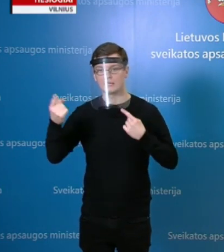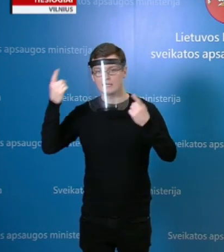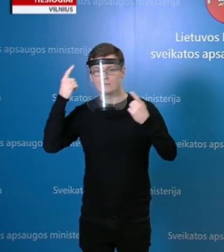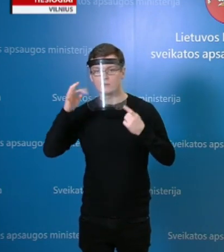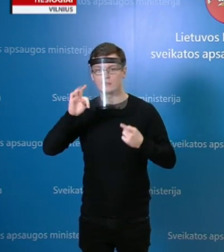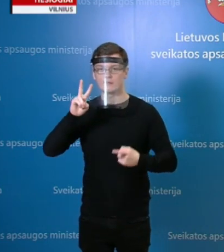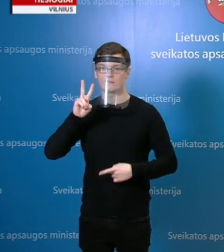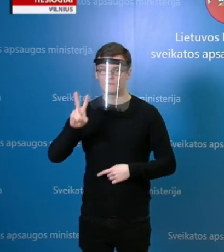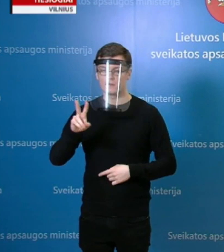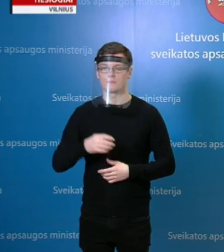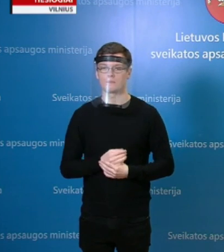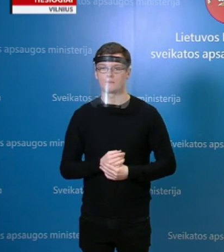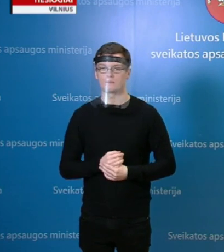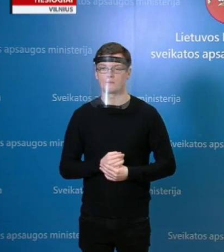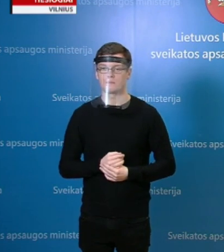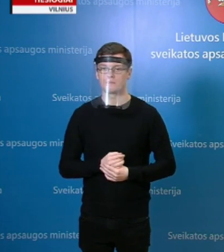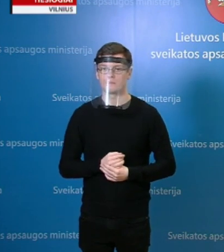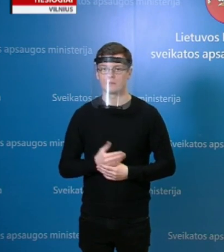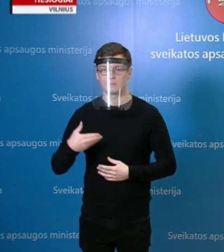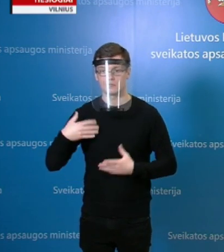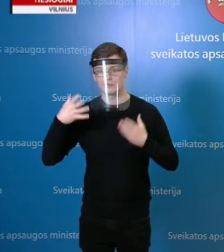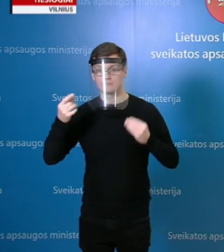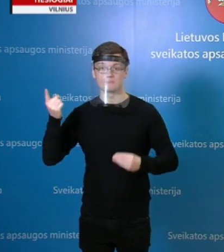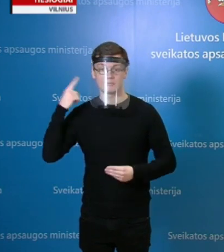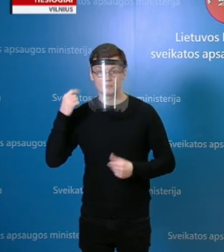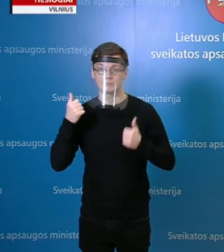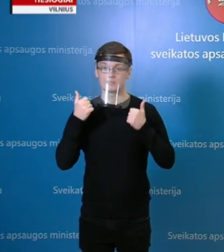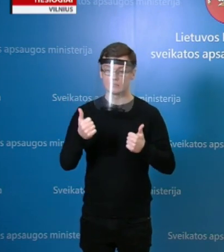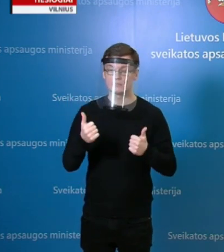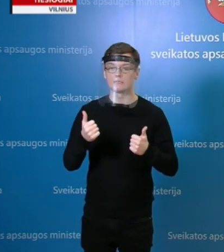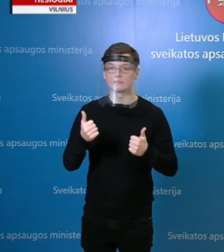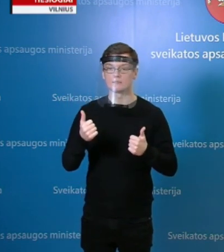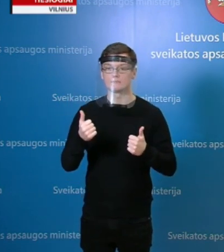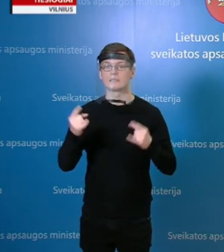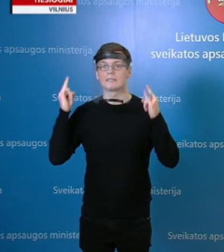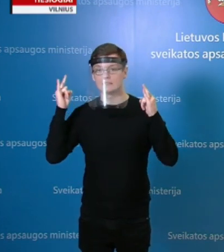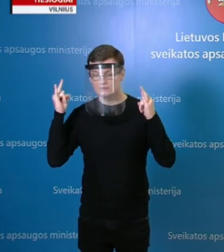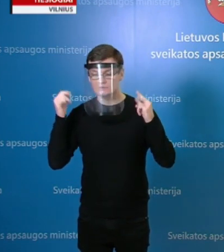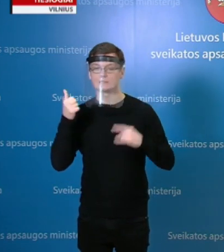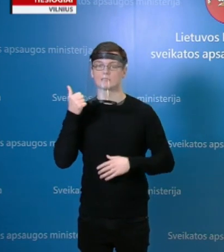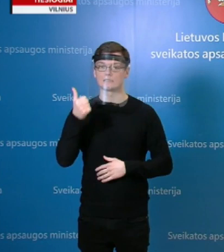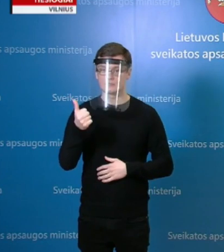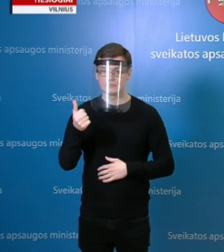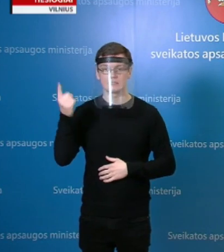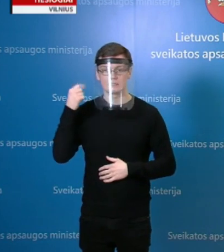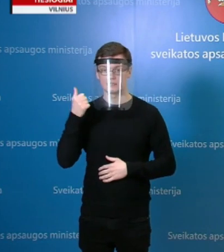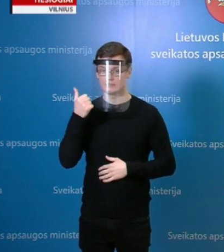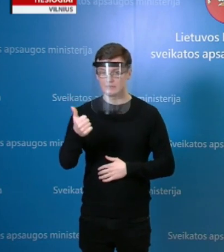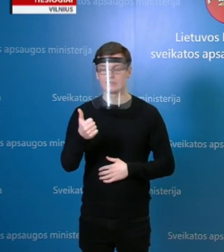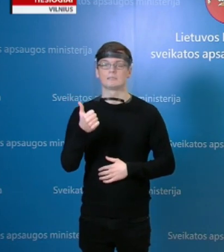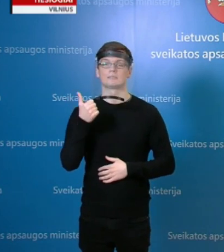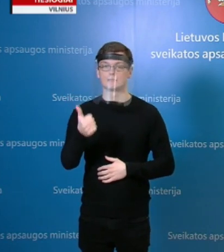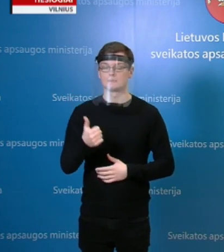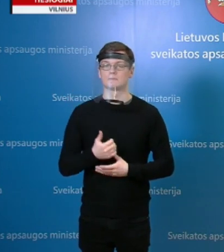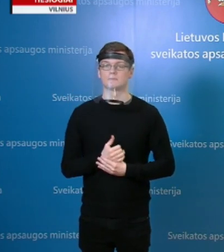Nerijau. Labą dieną, girdim. Taip, girdim. Tyliai, garsiau. Gerai, garsiau, o dabar puikiai. Galbūt geriau girdim. Puikiai. Okay,